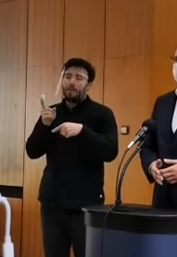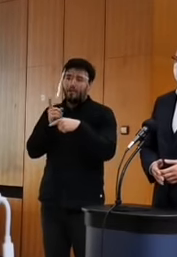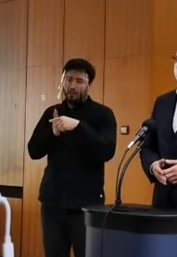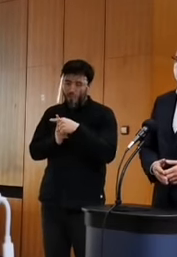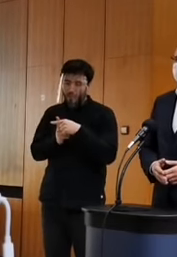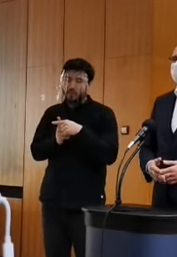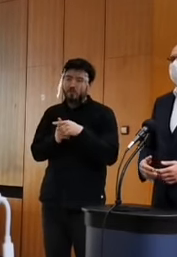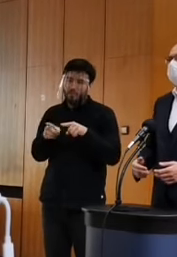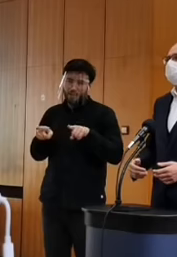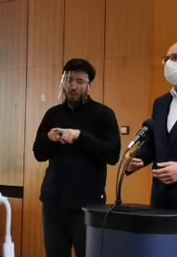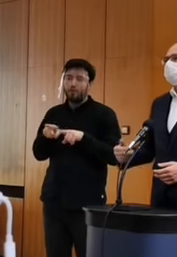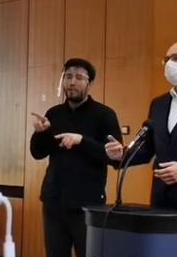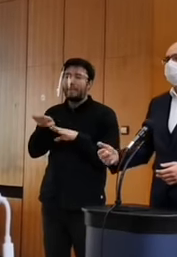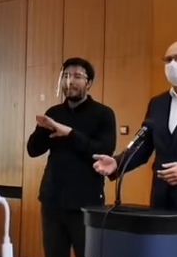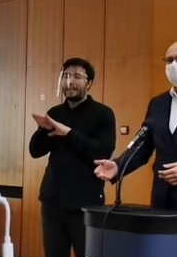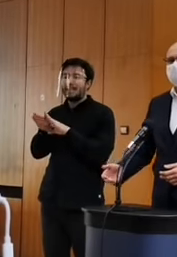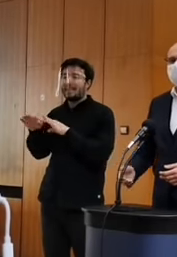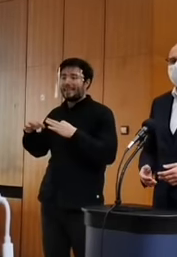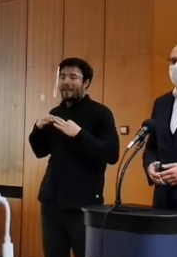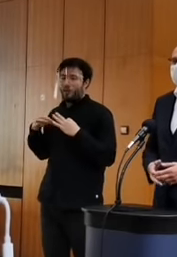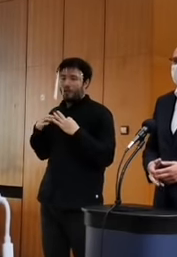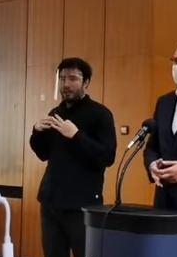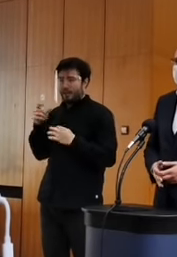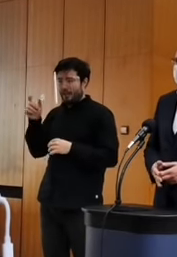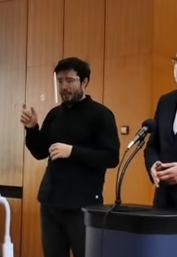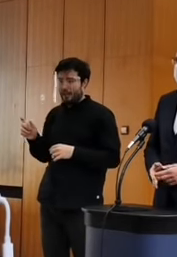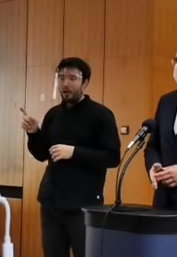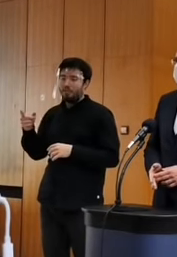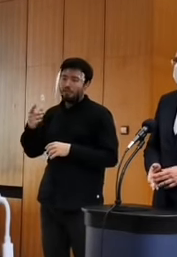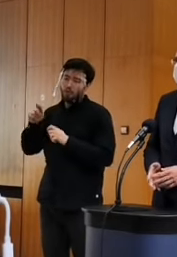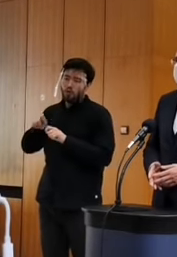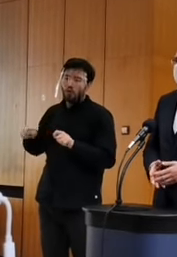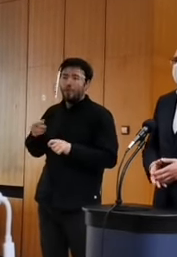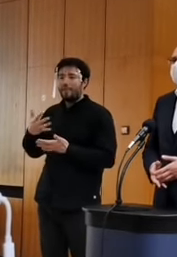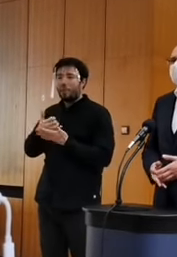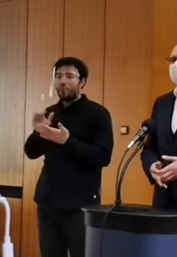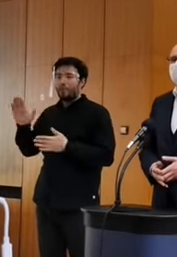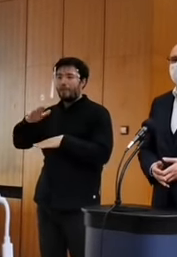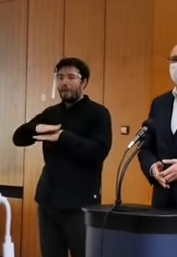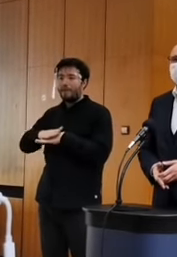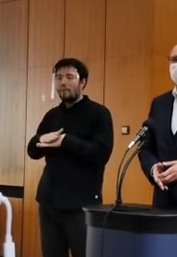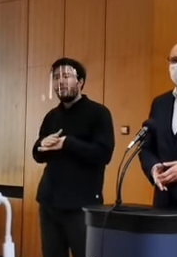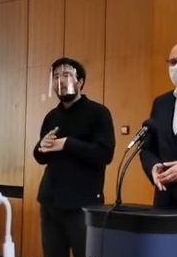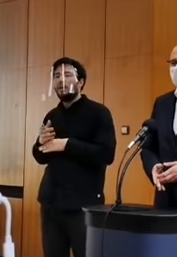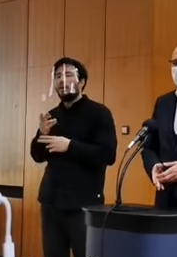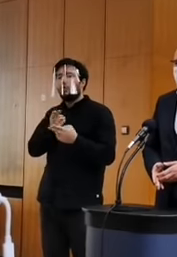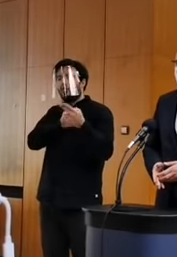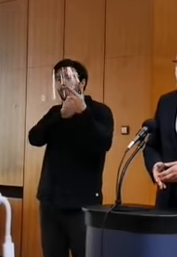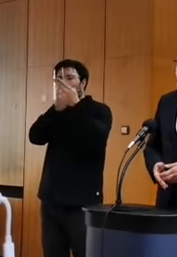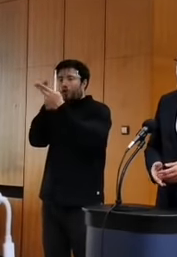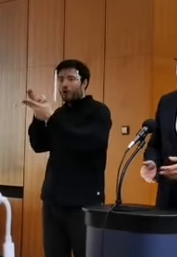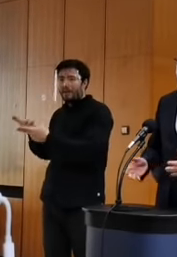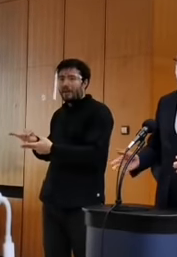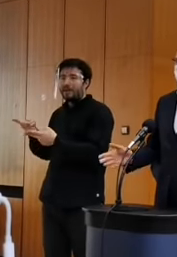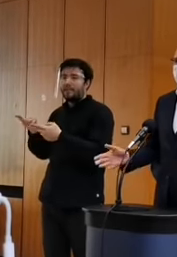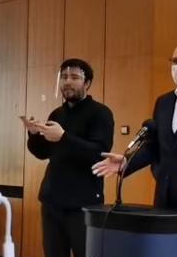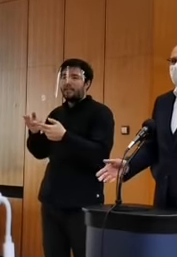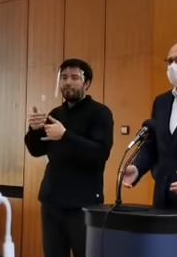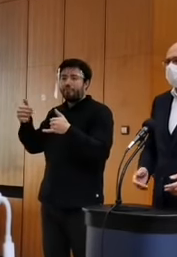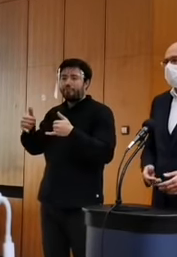zdravotníctva sa rozhodol využiť svoju kompetenciu, aby tieto vakcíny doniesol na experimentálne účely. Toto